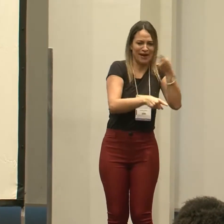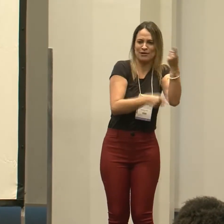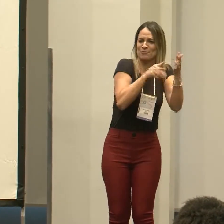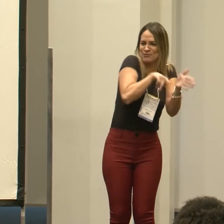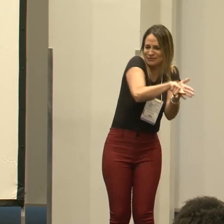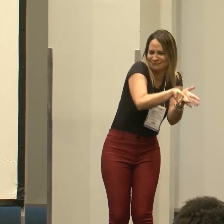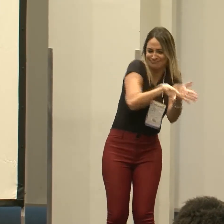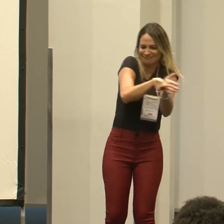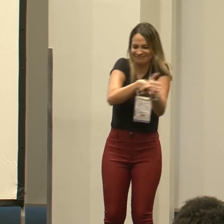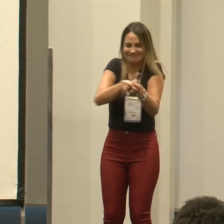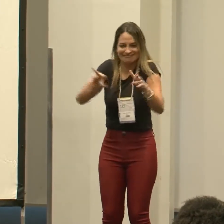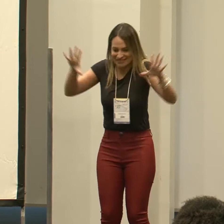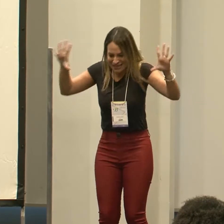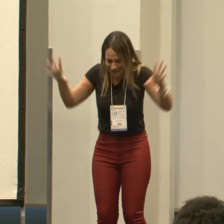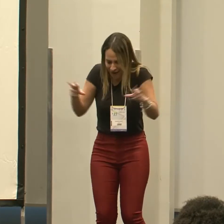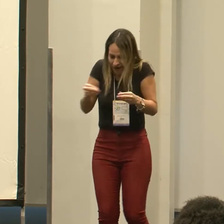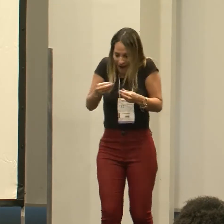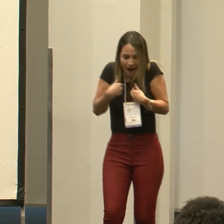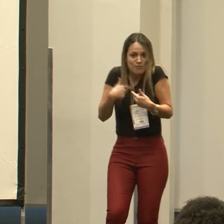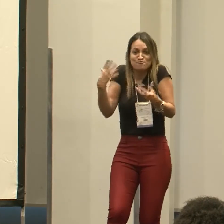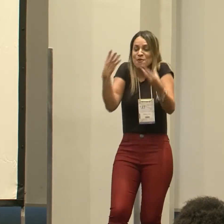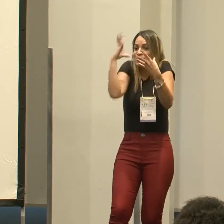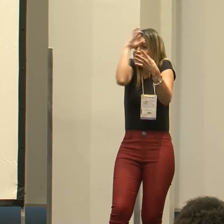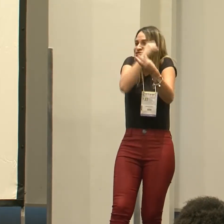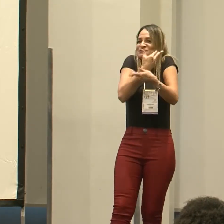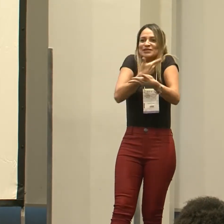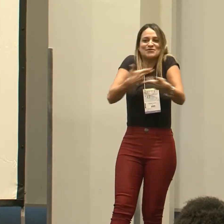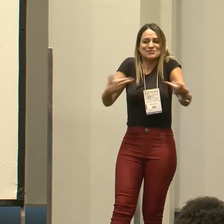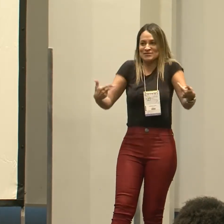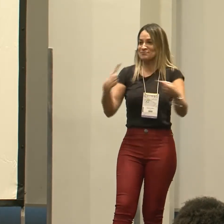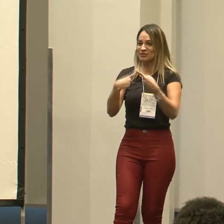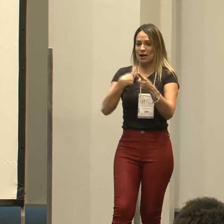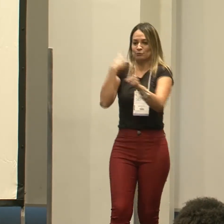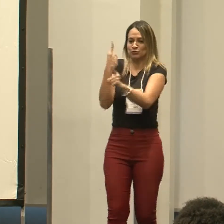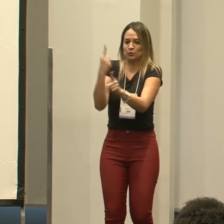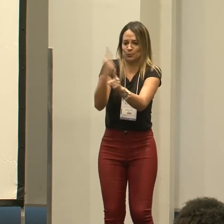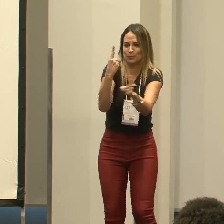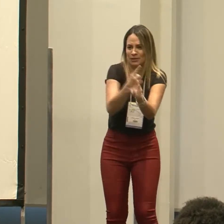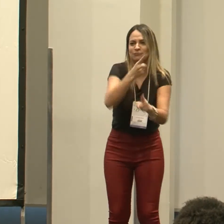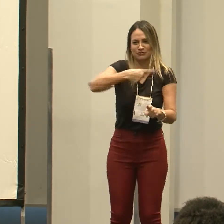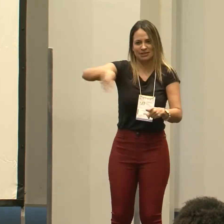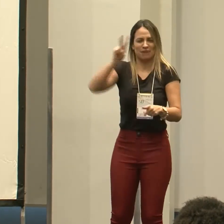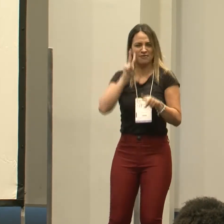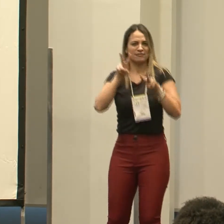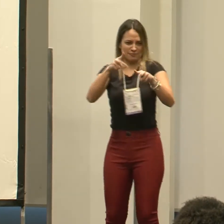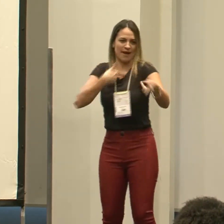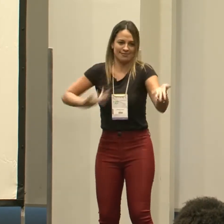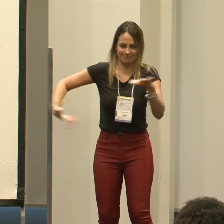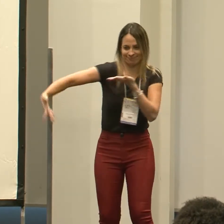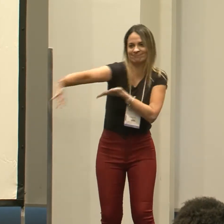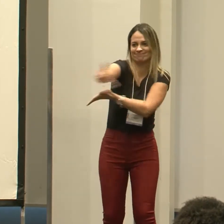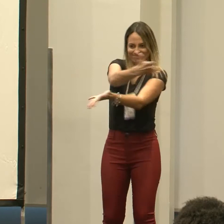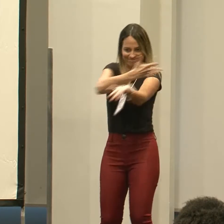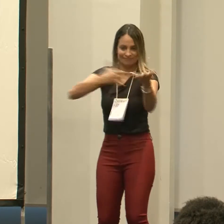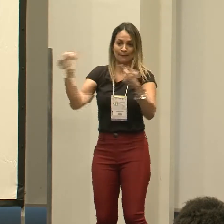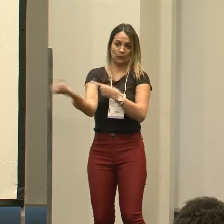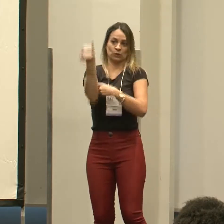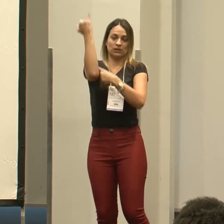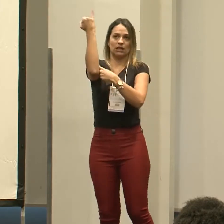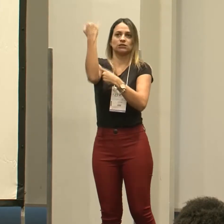de surdos, sobre as suas narrativas, mergulhar, me debruçar sobre a história deles, e onde eu encontro muitas coisas, muita